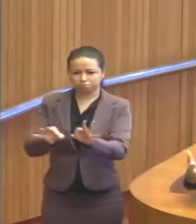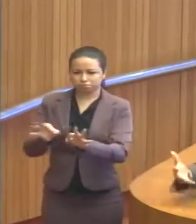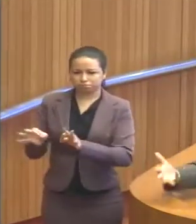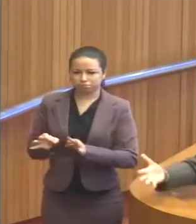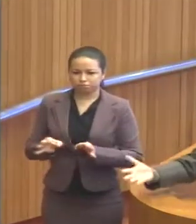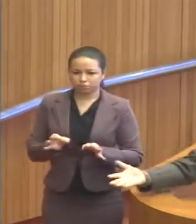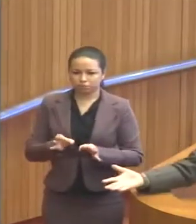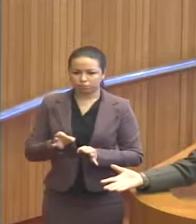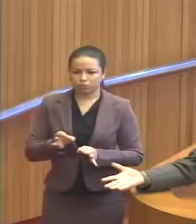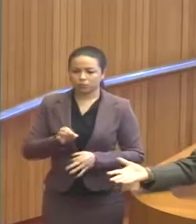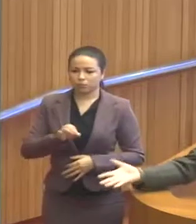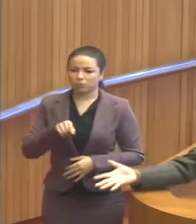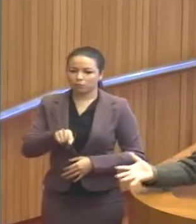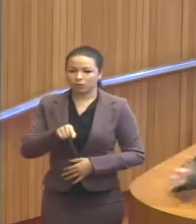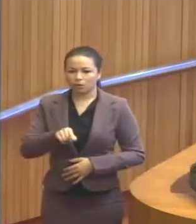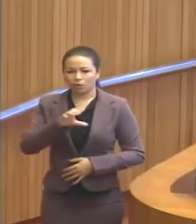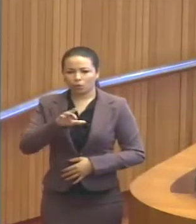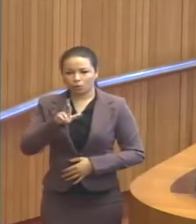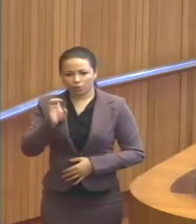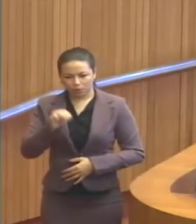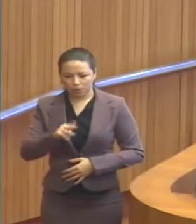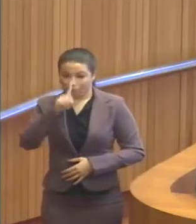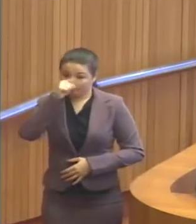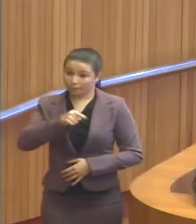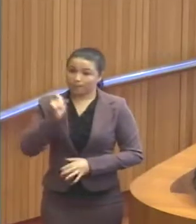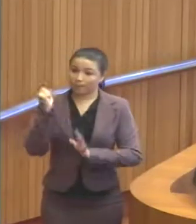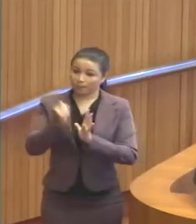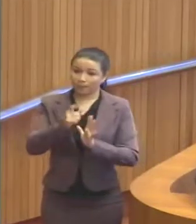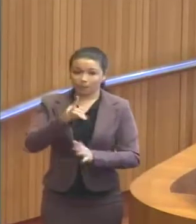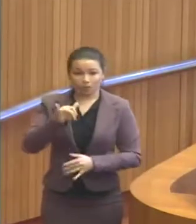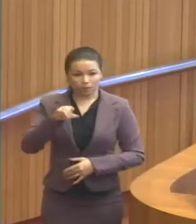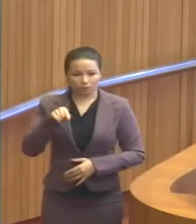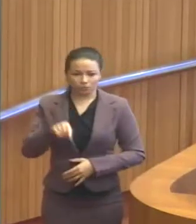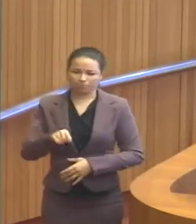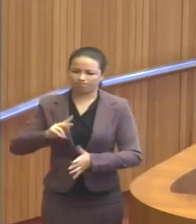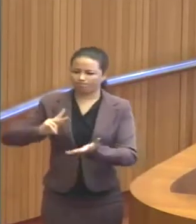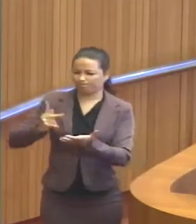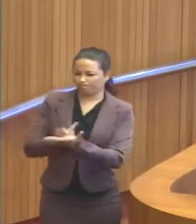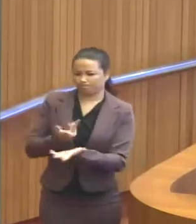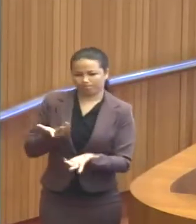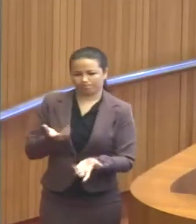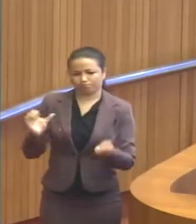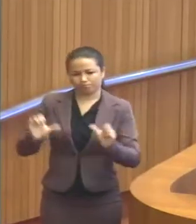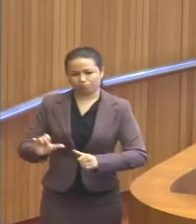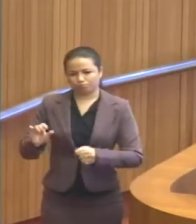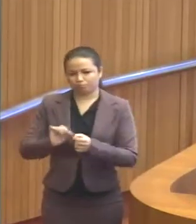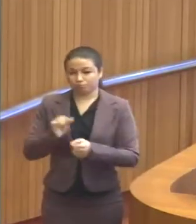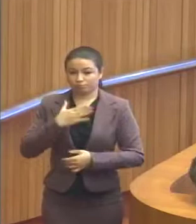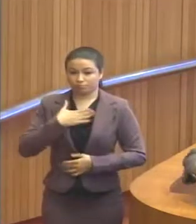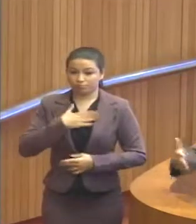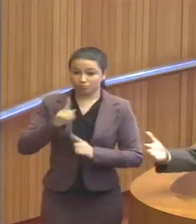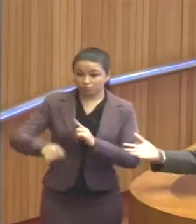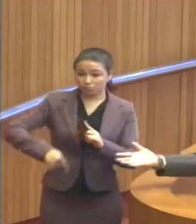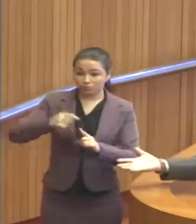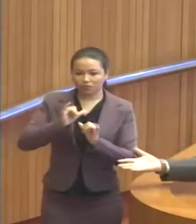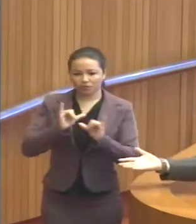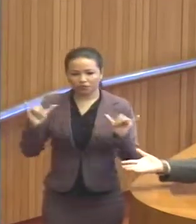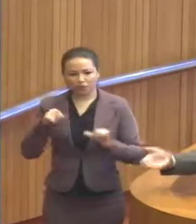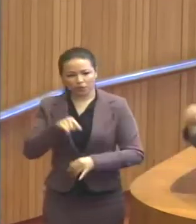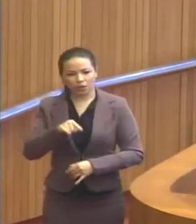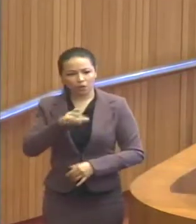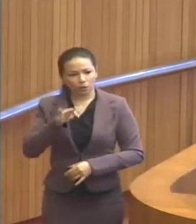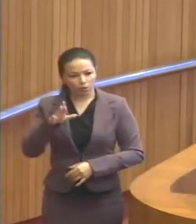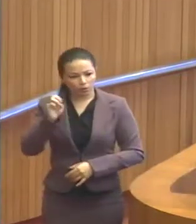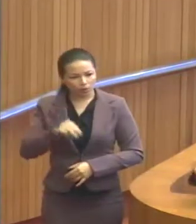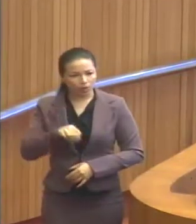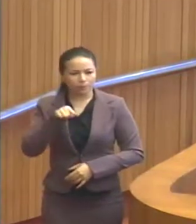Montaram, o Cutri mandou matar o Décio. O que, gente? Isso aí foi criminoso o que fizeram comigo. Depois disseram que o Cutri é